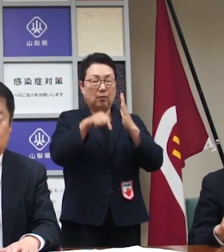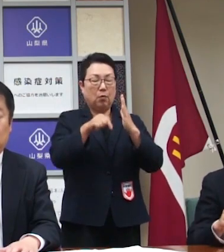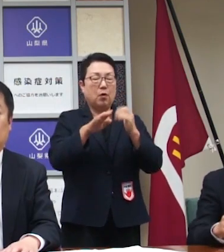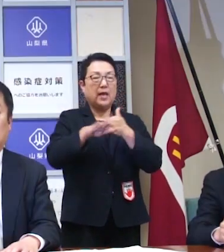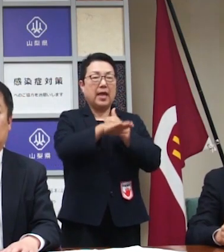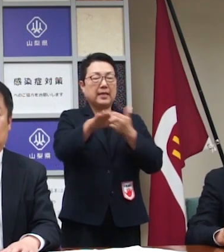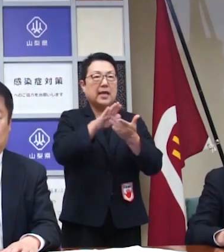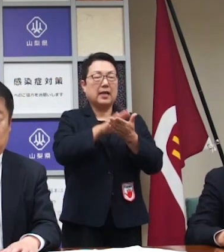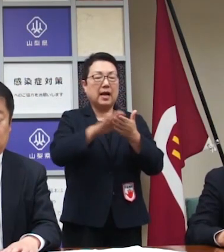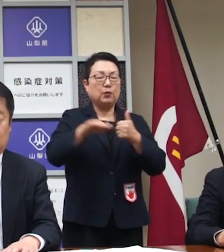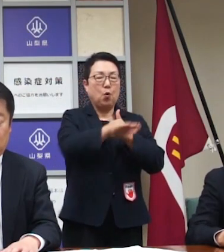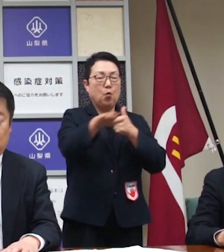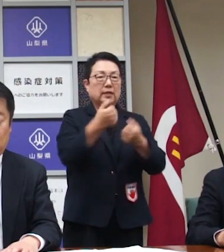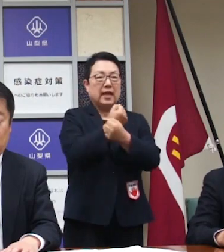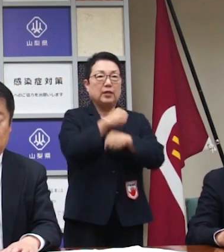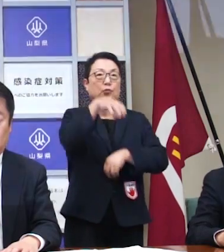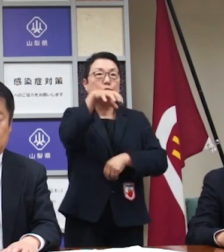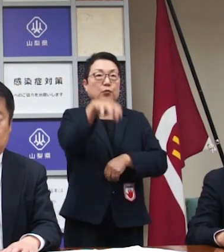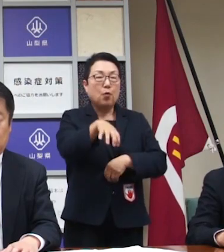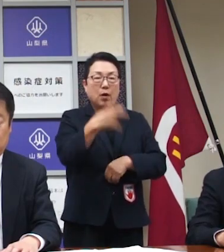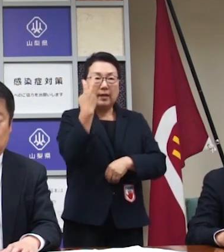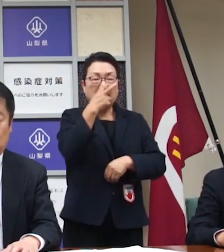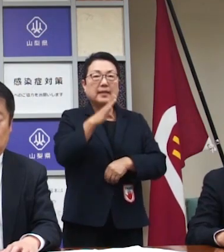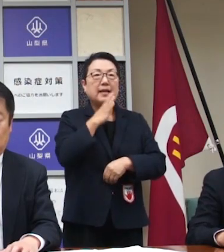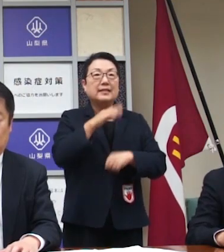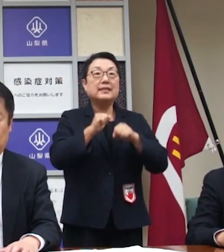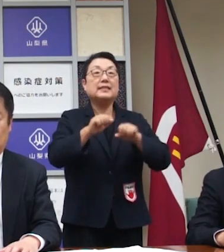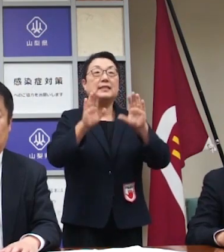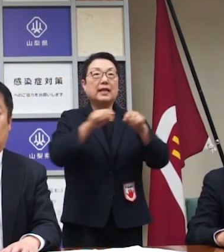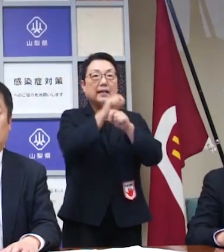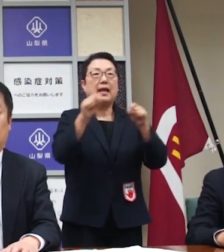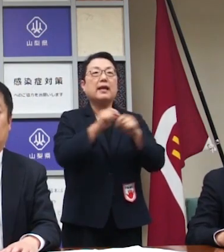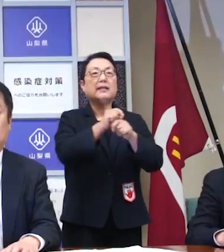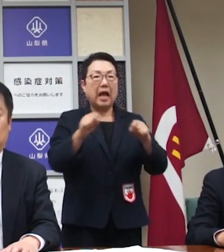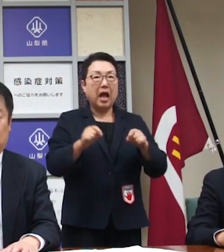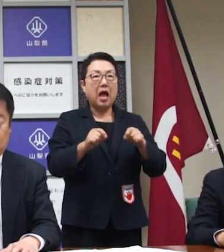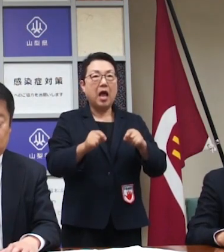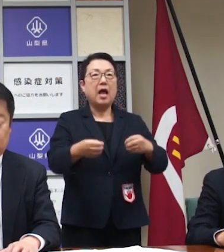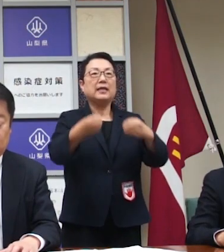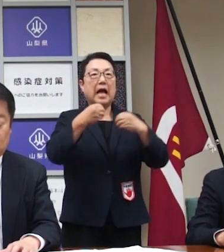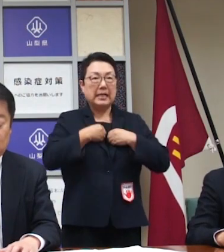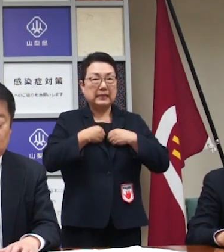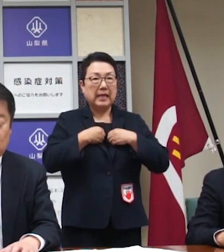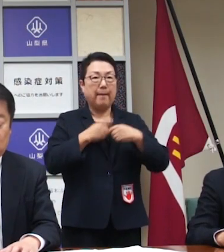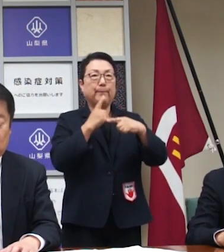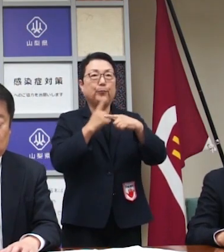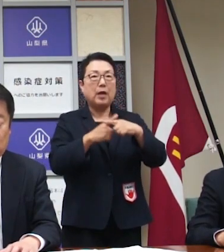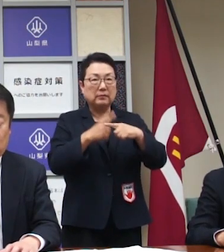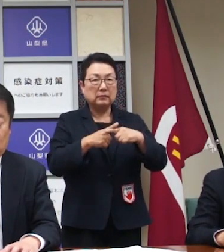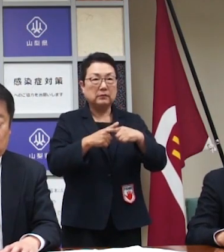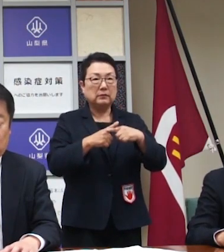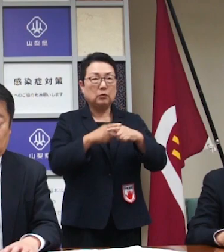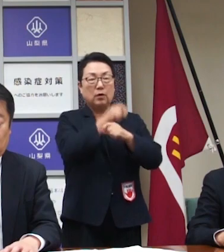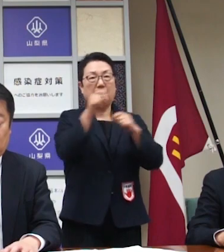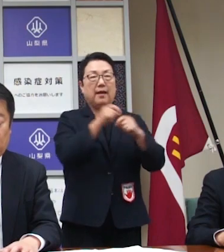衛生環境研究所におきまして検査を実施し、陽性の結果が得られたものです。